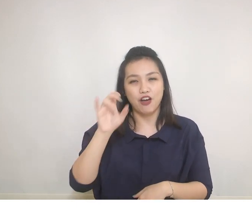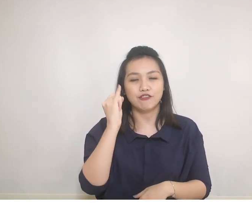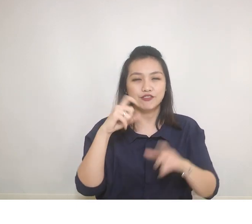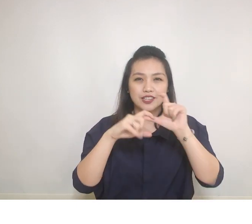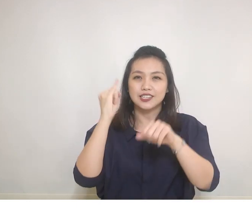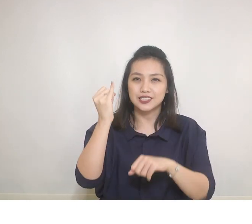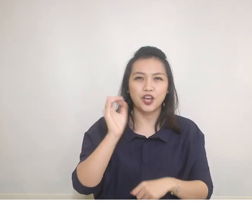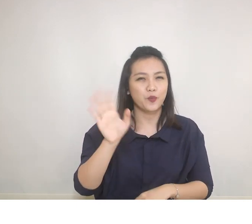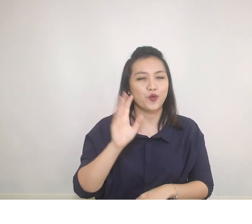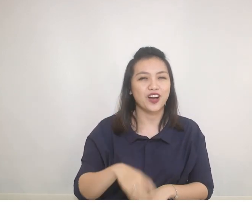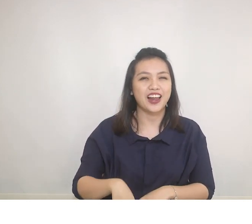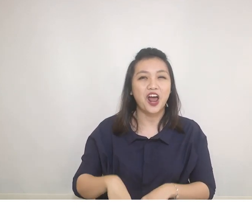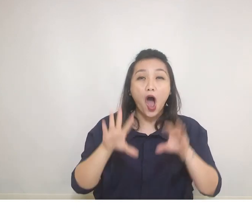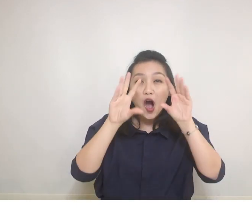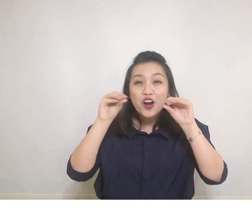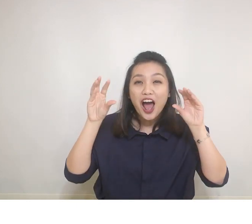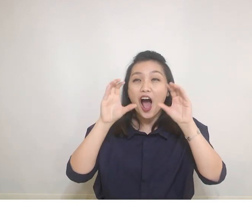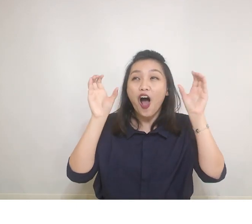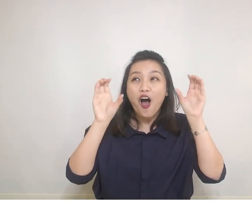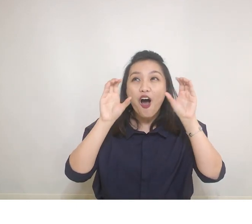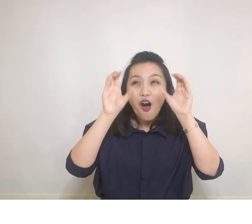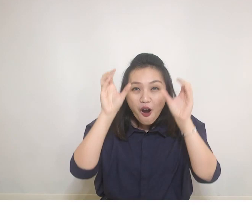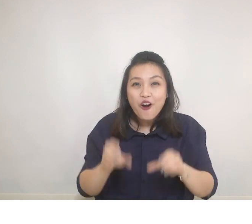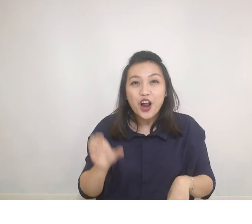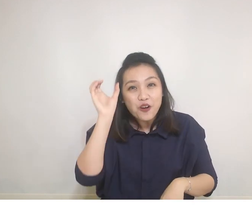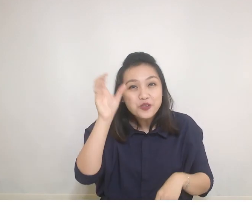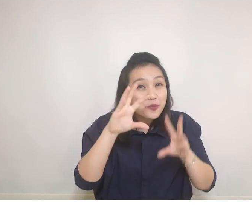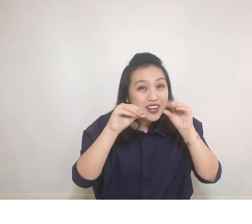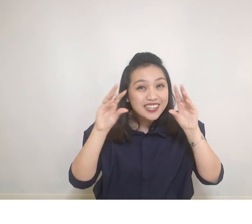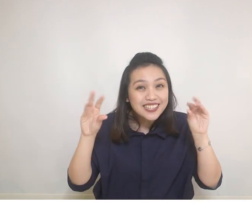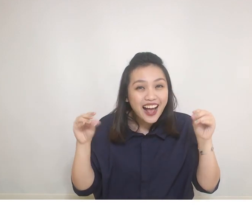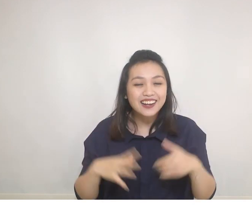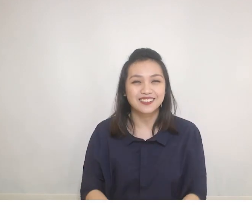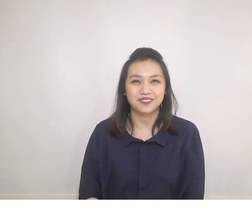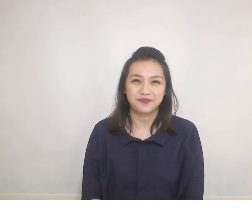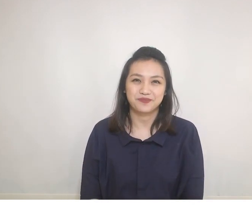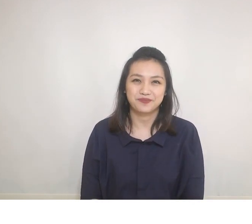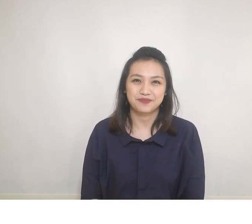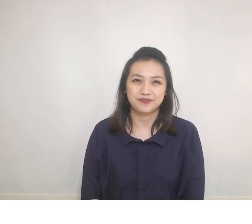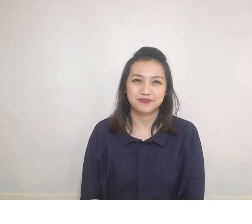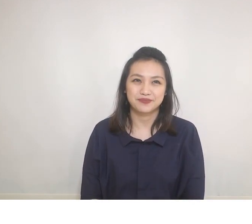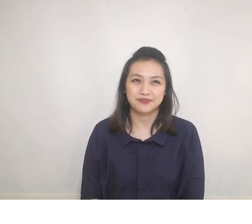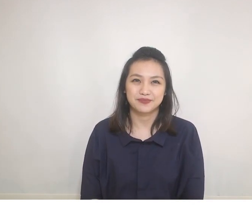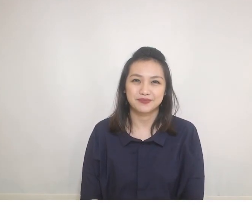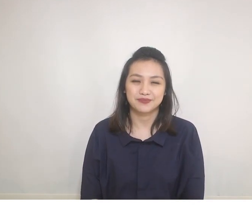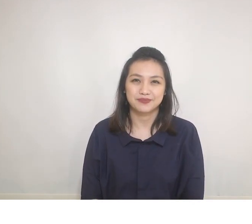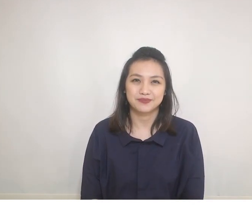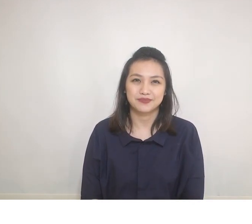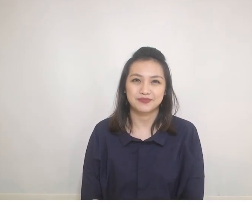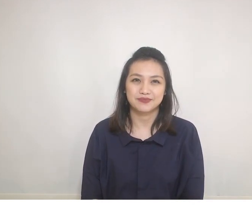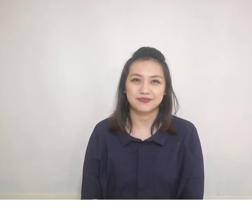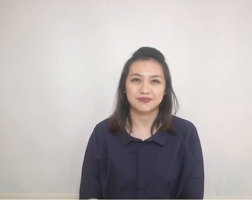35. Dari sana urapannya baru berjalan. Dan side effect-nya, Anda dipromosikan, benar ya?